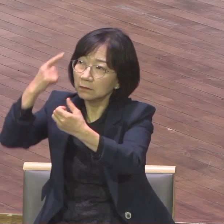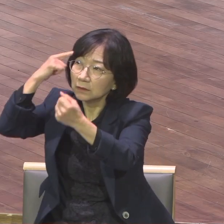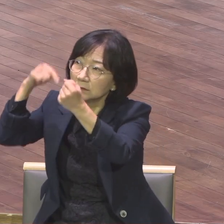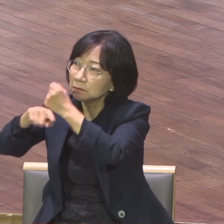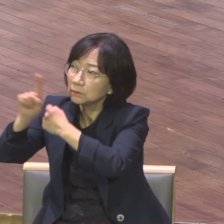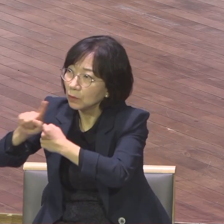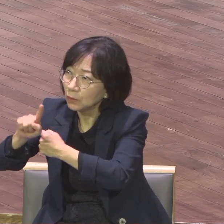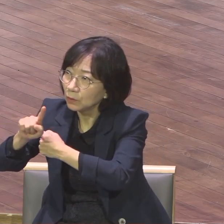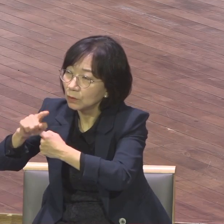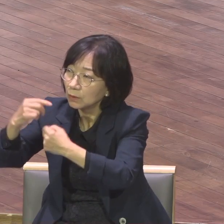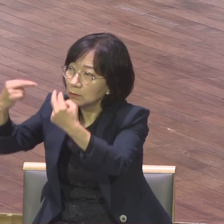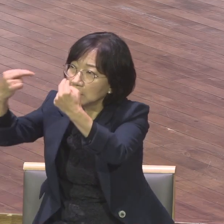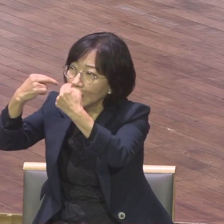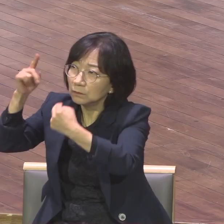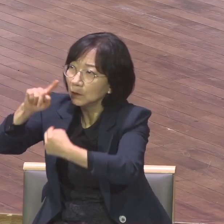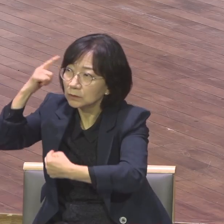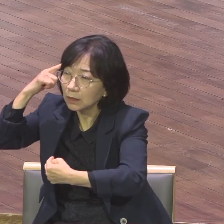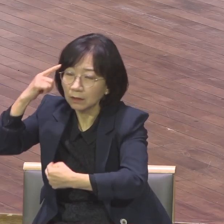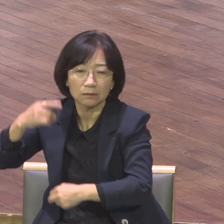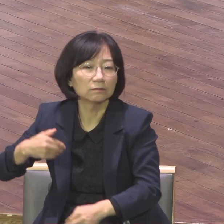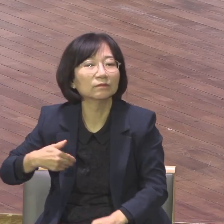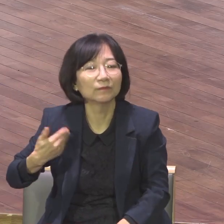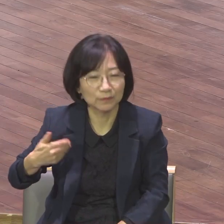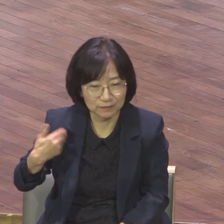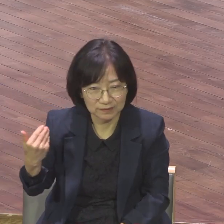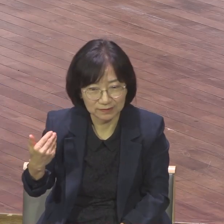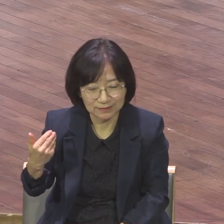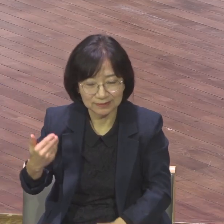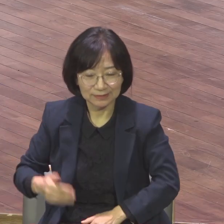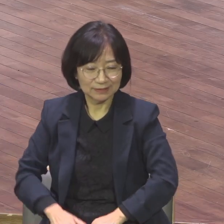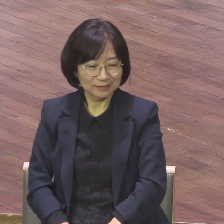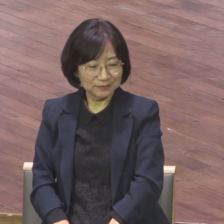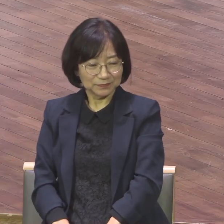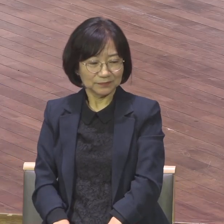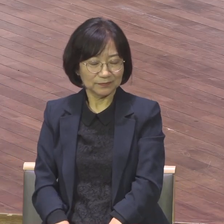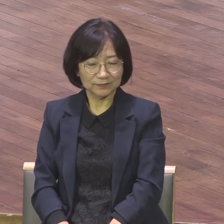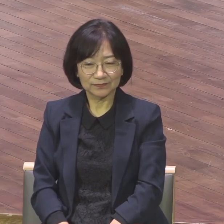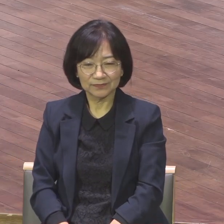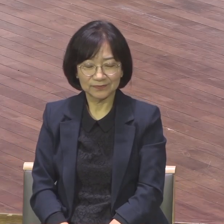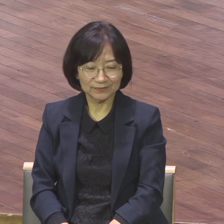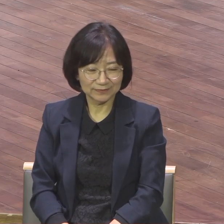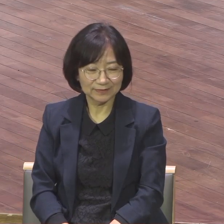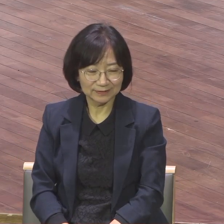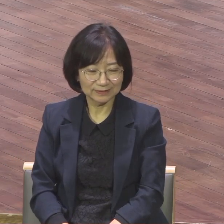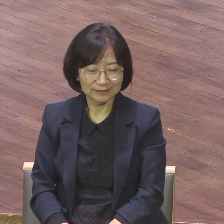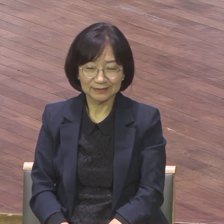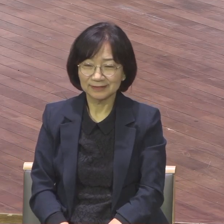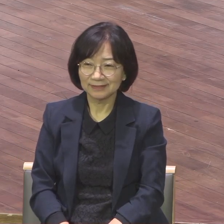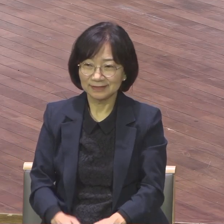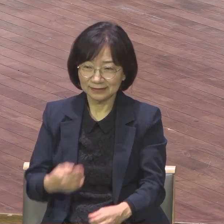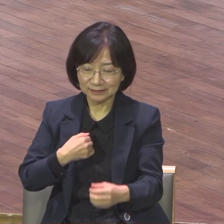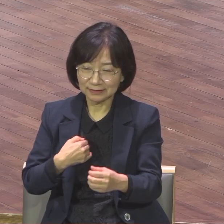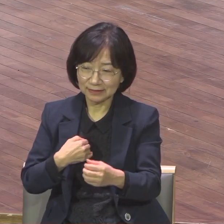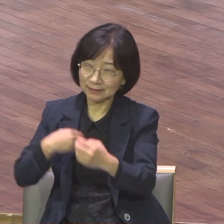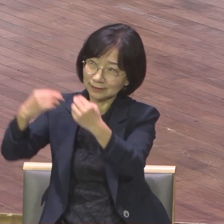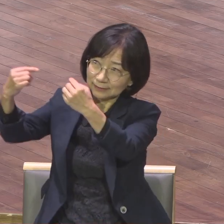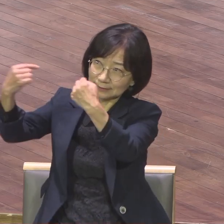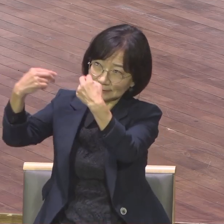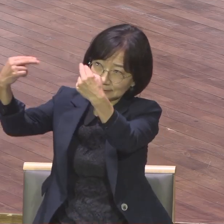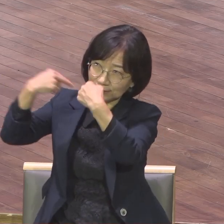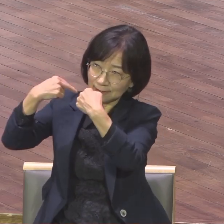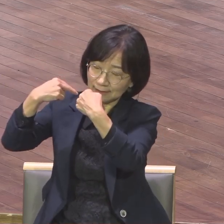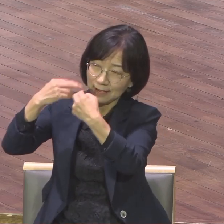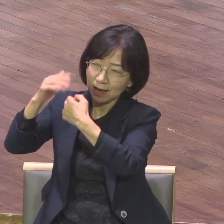모르죠. 하나님의 뜻이 하나님 말씀 속에 있는데 나를 향한 하나님의 뜻을 말씀을 통해 깨달을